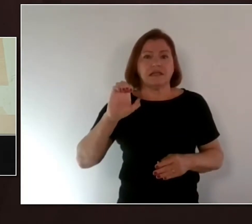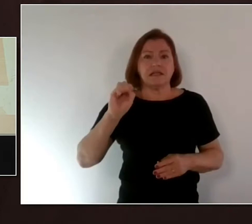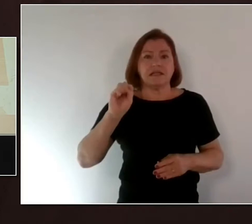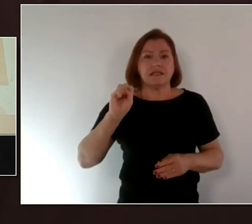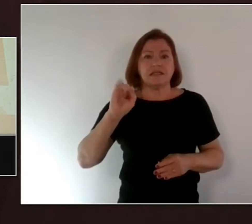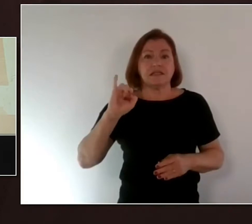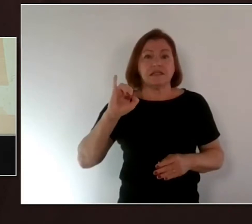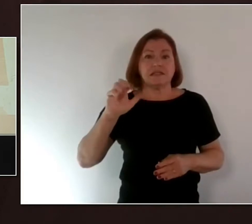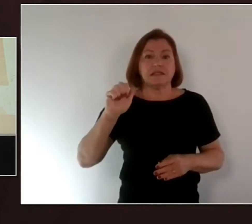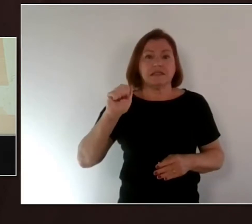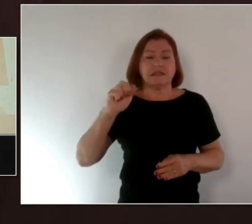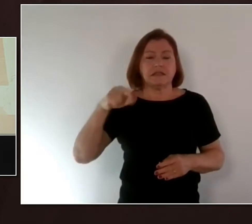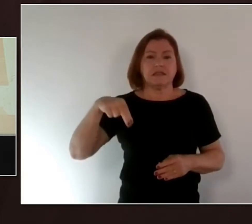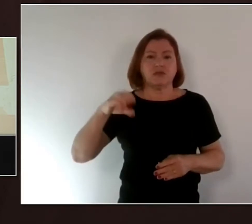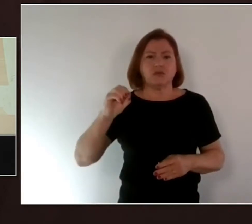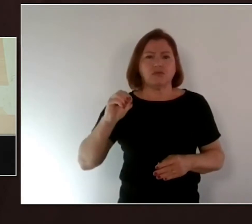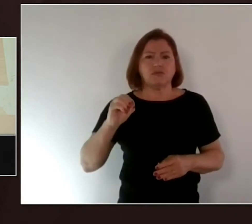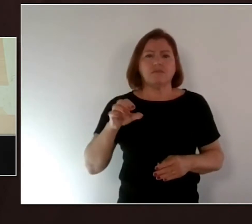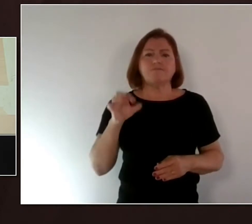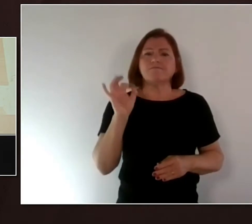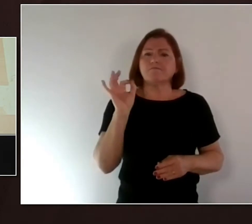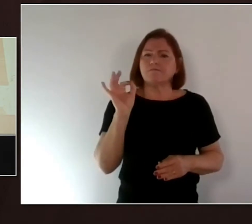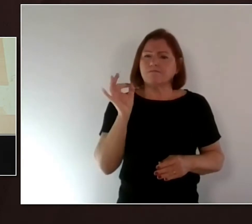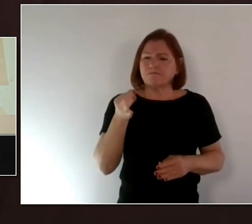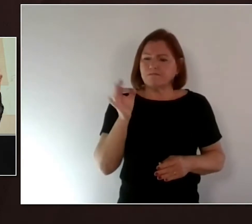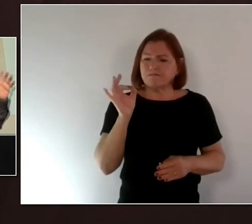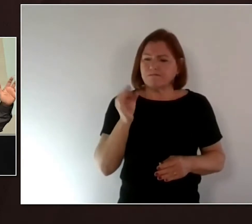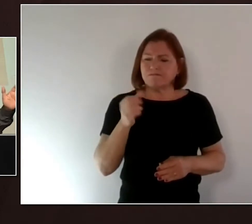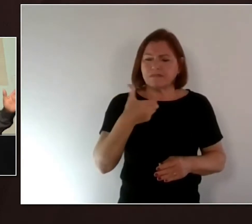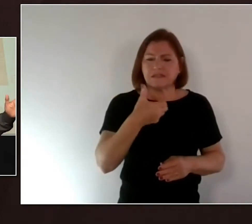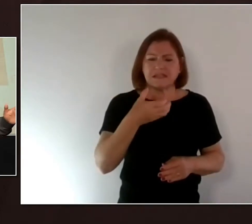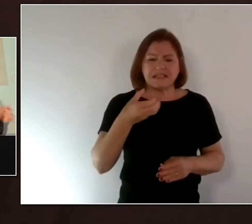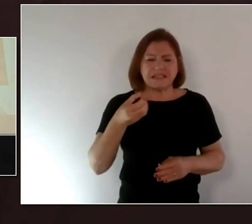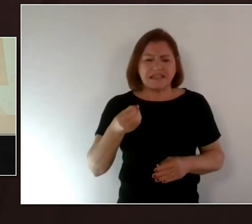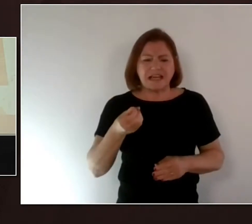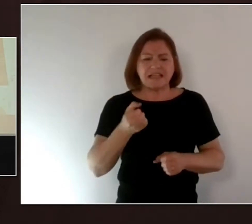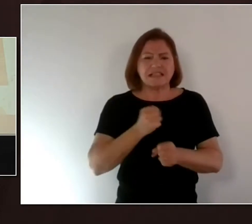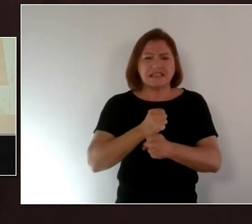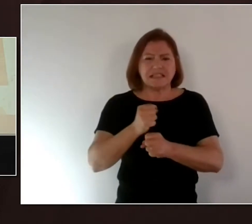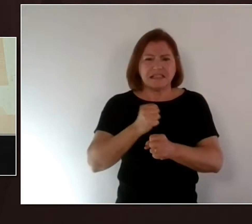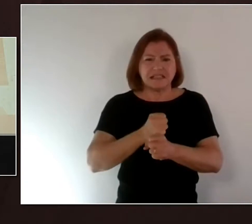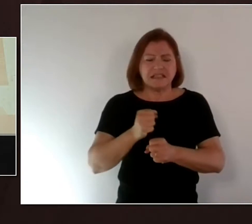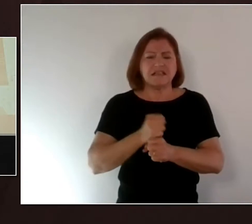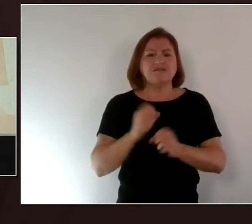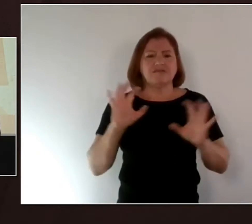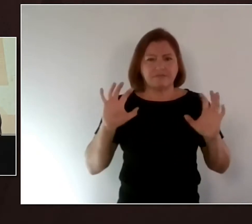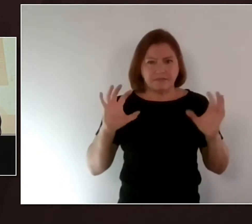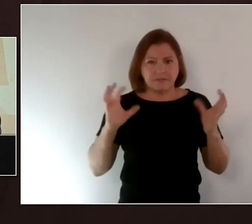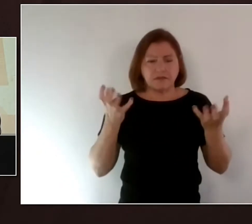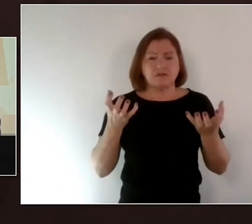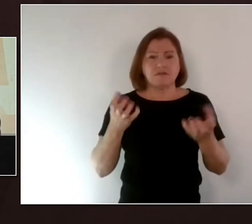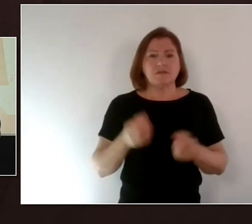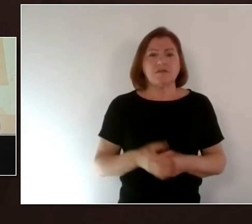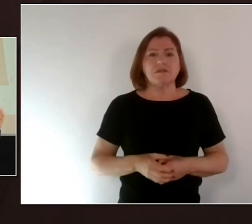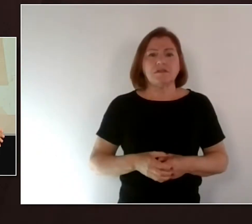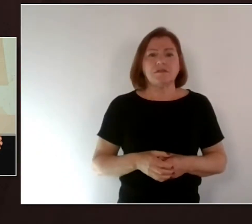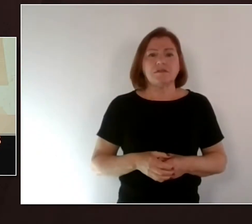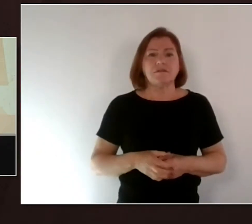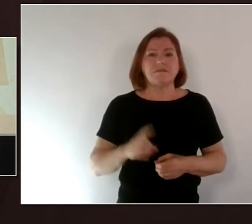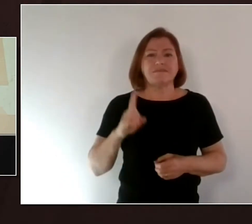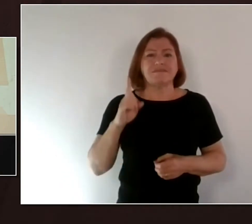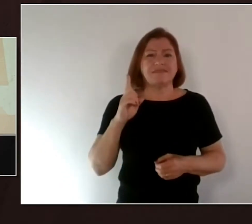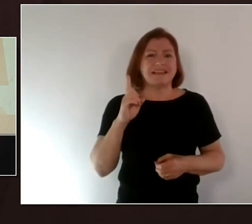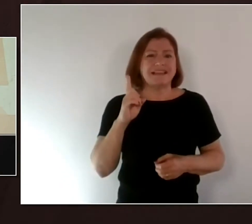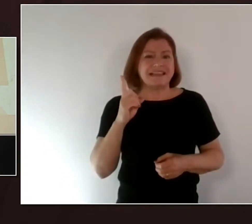anos. 10 anos. Então pode ser que sejam 10 grandes, né, perseguições, debaixo de 10